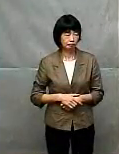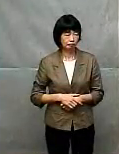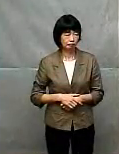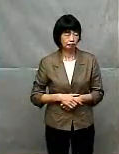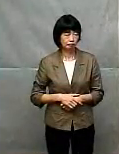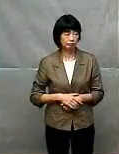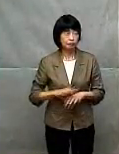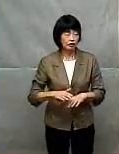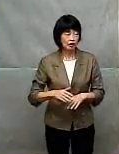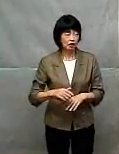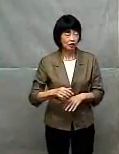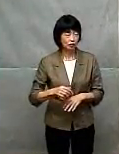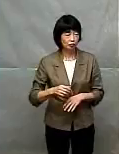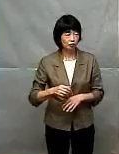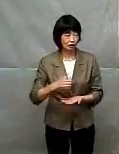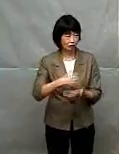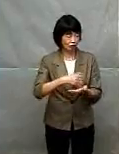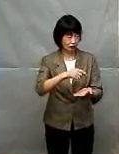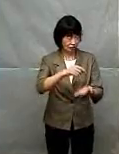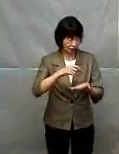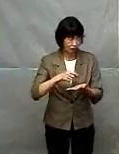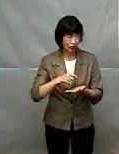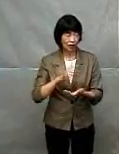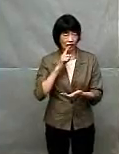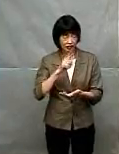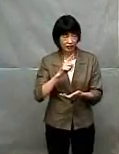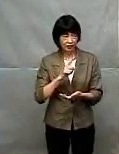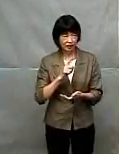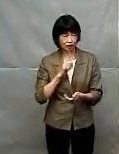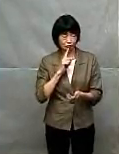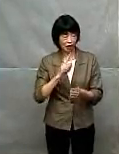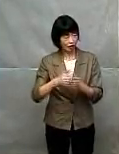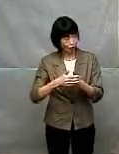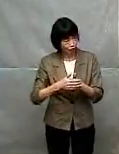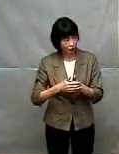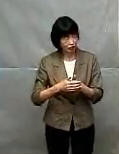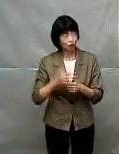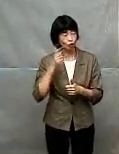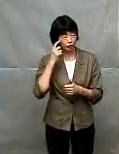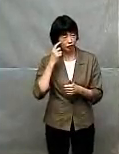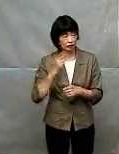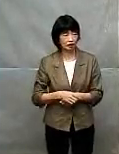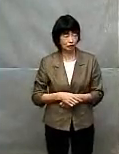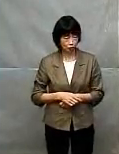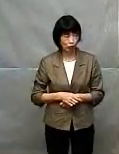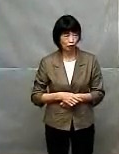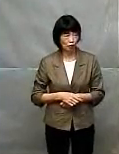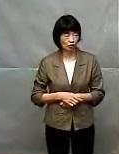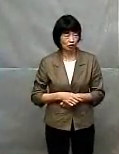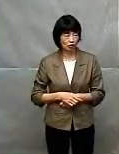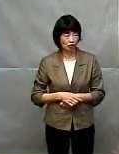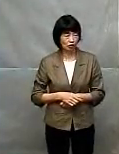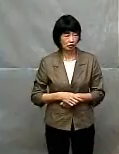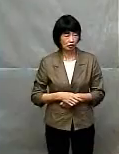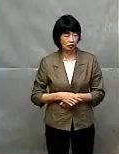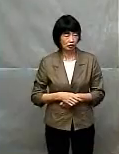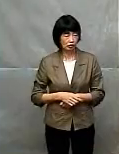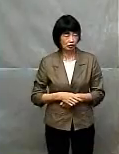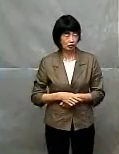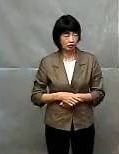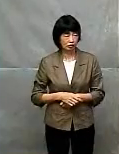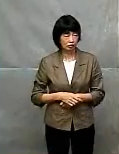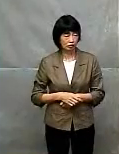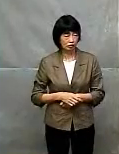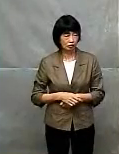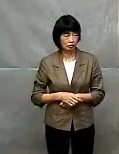アドバイスというふうに私は今ちょっと受け止めましたけれども、大きな視点ではやはりまだフル規格新幹線がない